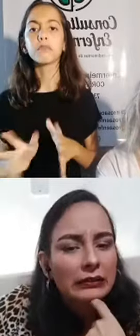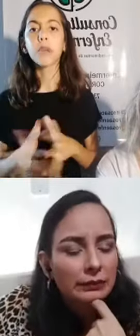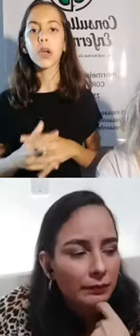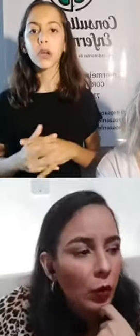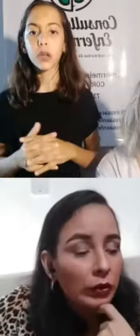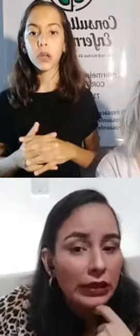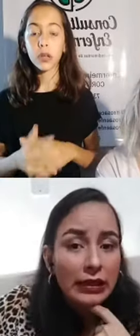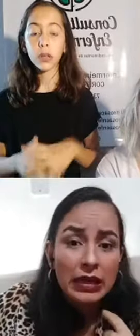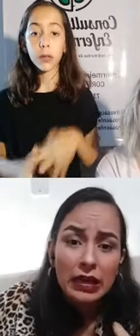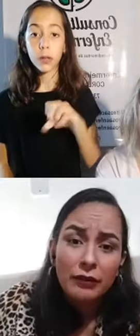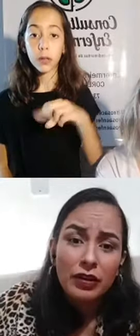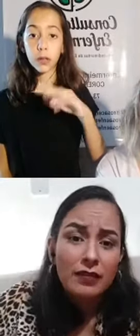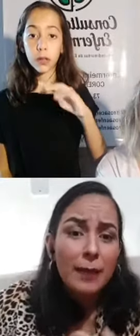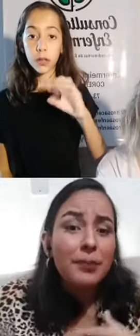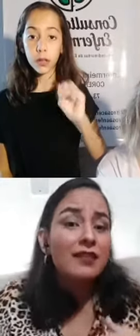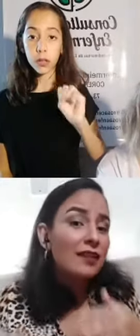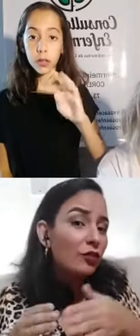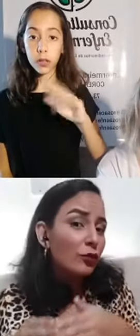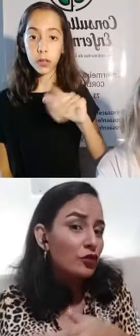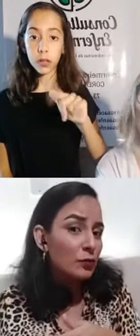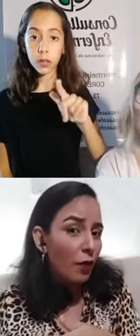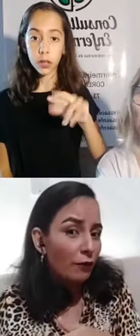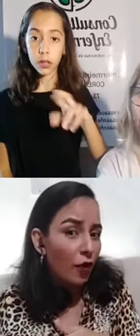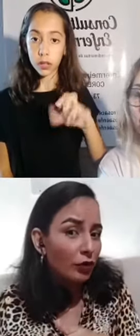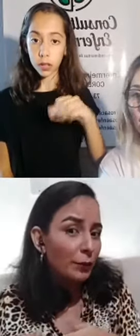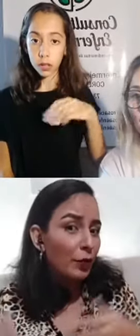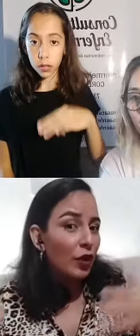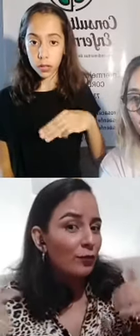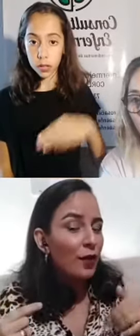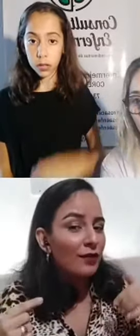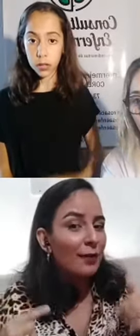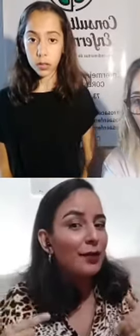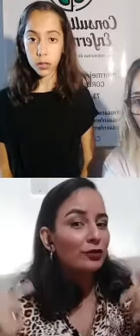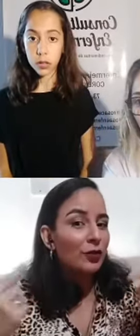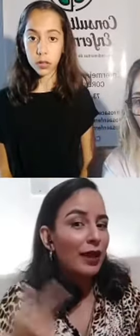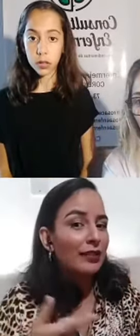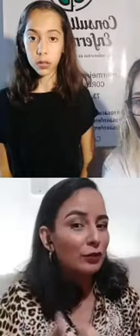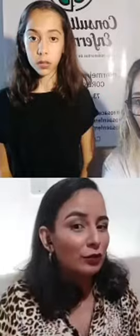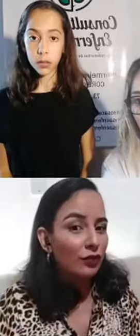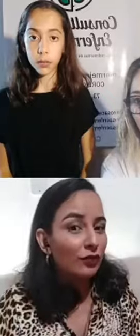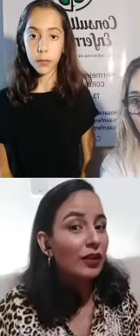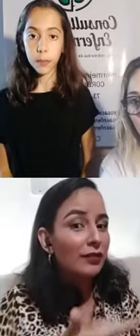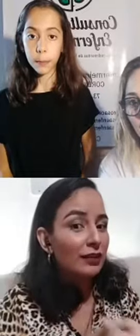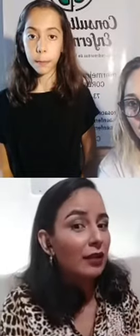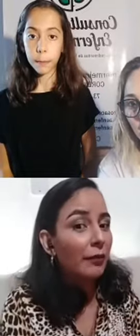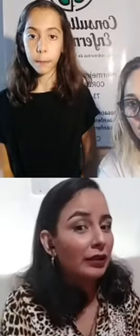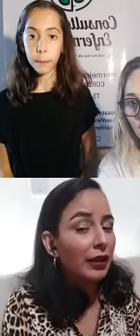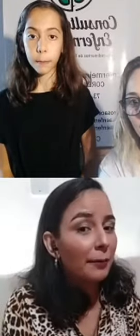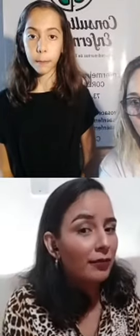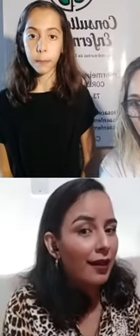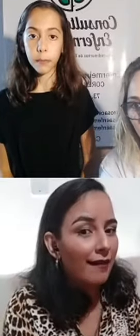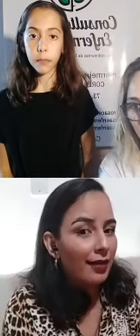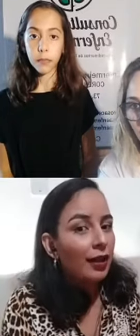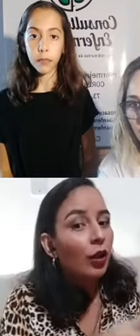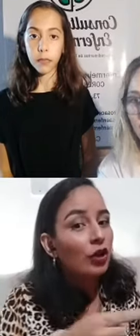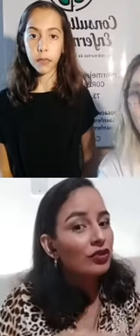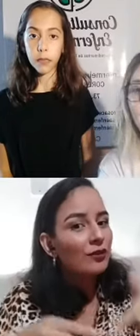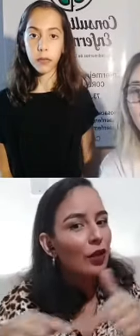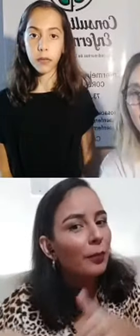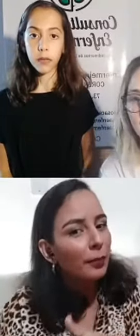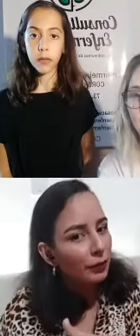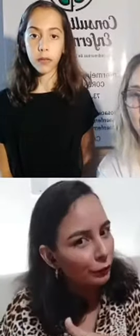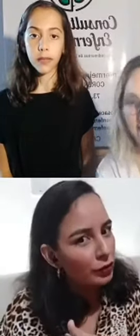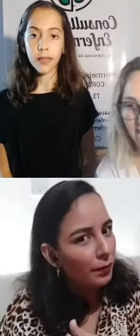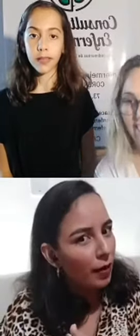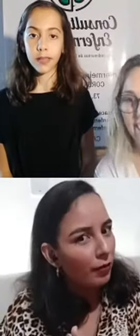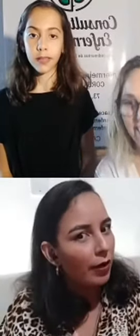Instagram ontem, que ele falou assim, é preciso que o futebol volte porque os meus amigos estão batendo nos filhos e estão batendo na mulher. Lógico que isso não é o